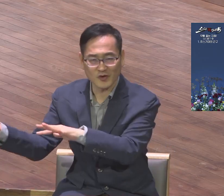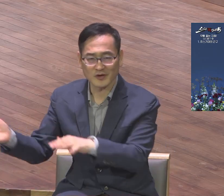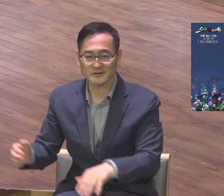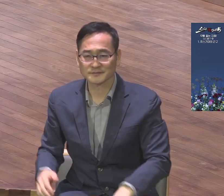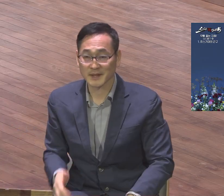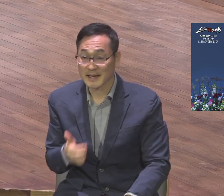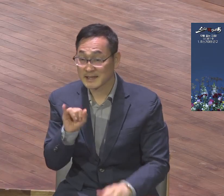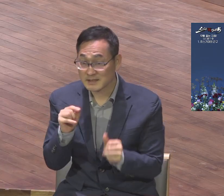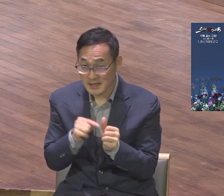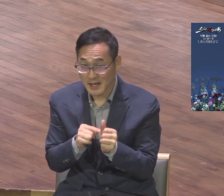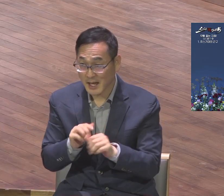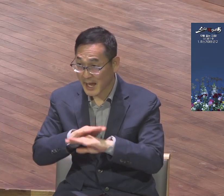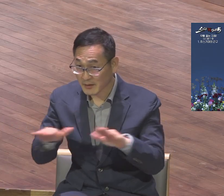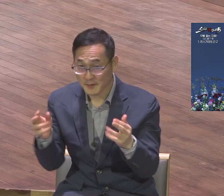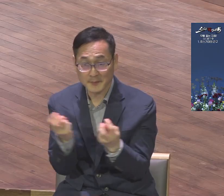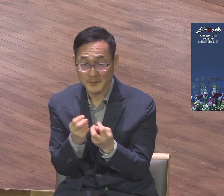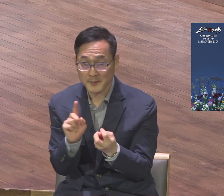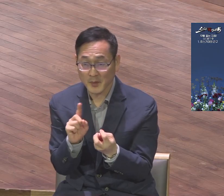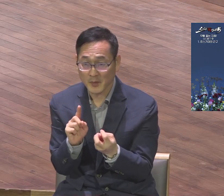해결책이 뭐였냐,